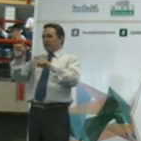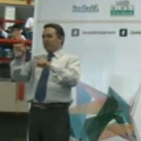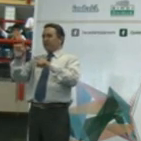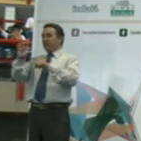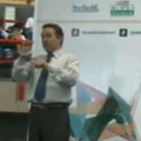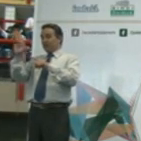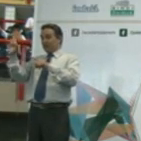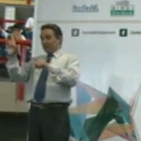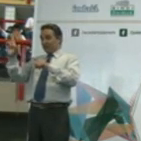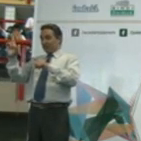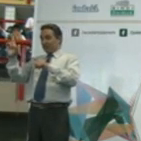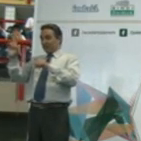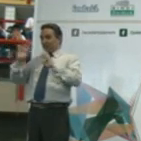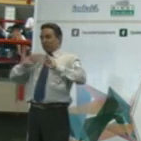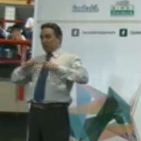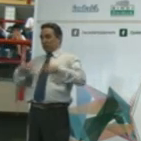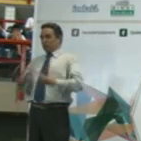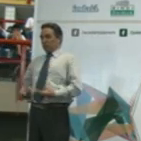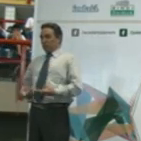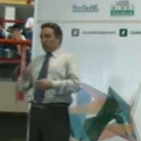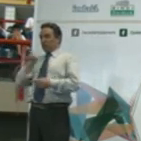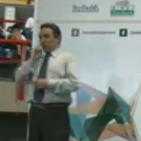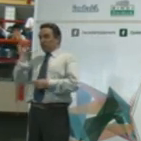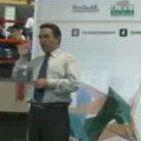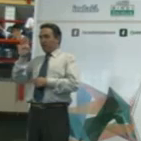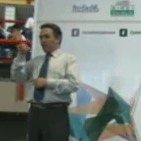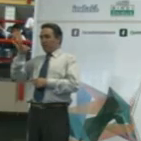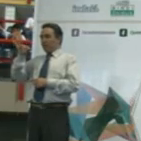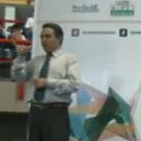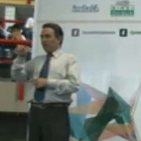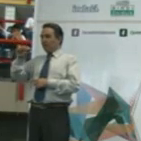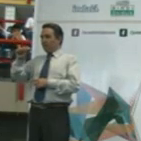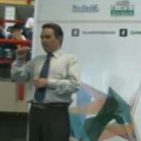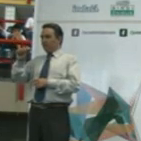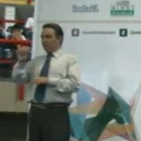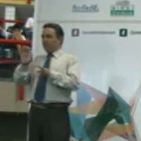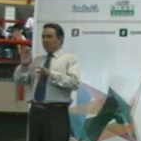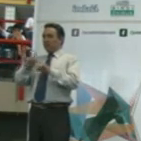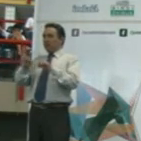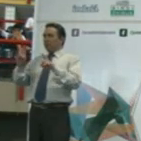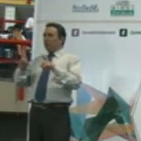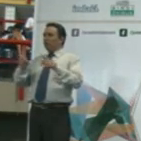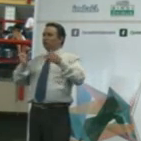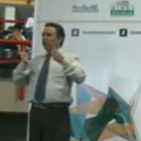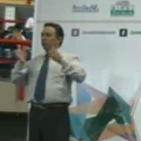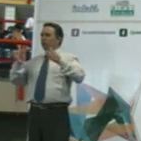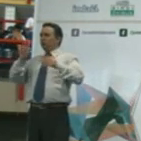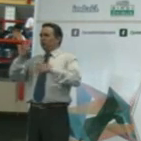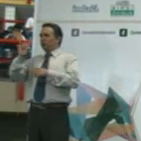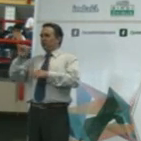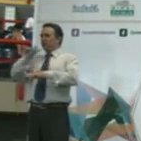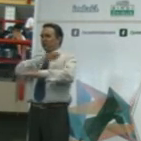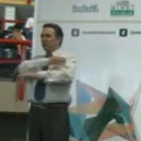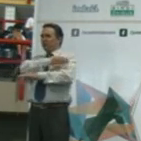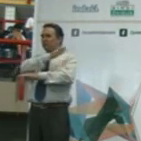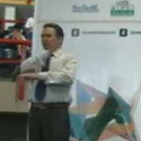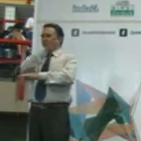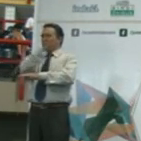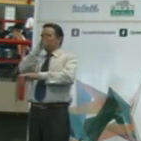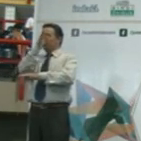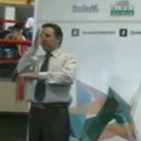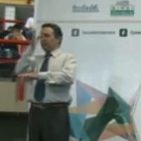perícia biométrica, localizada no bairro Benfica. Suponha que em um determinado período do dia, para